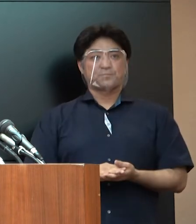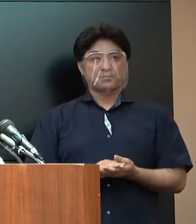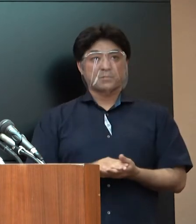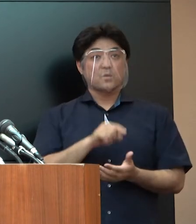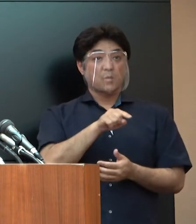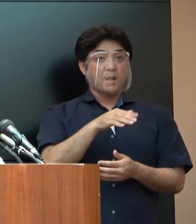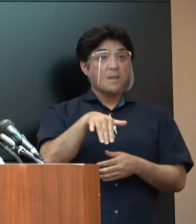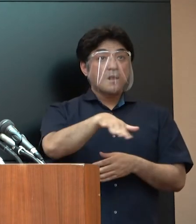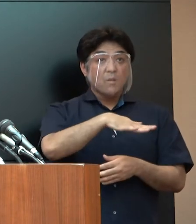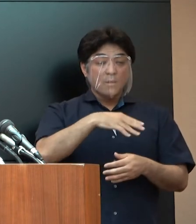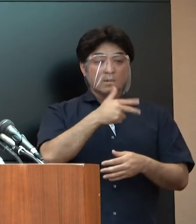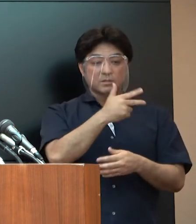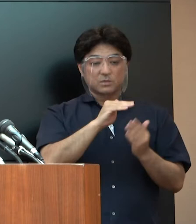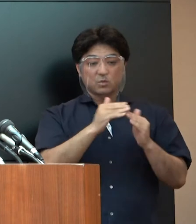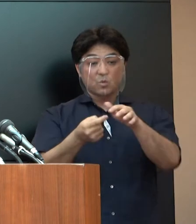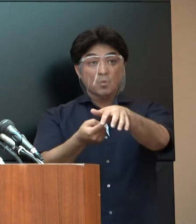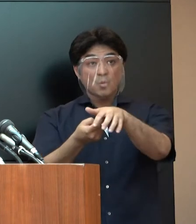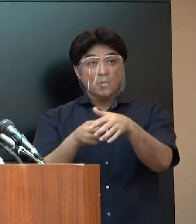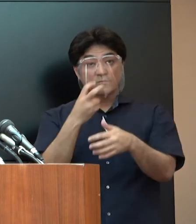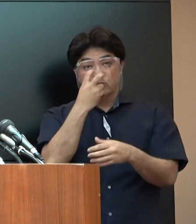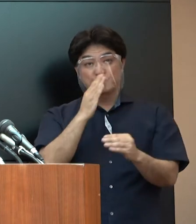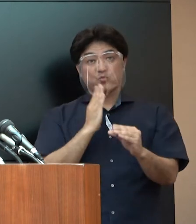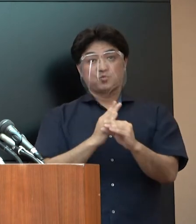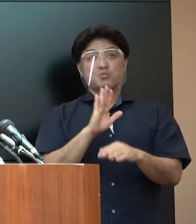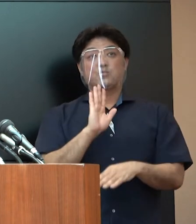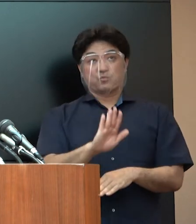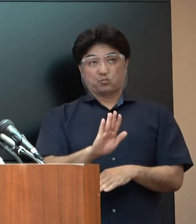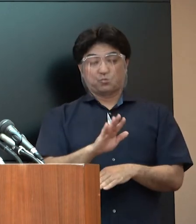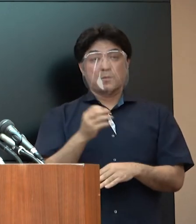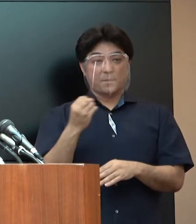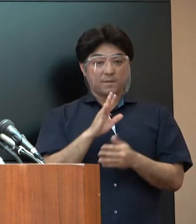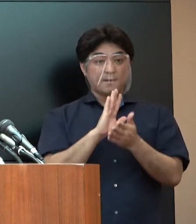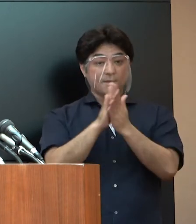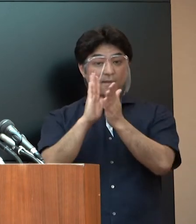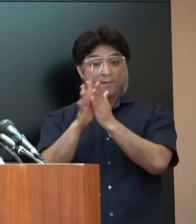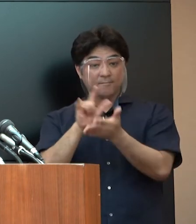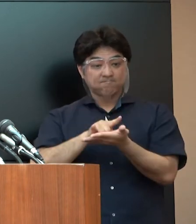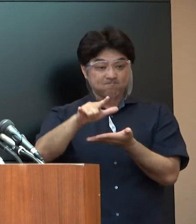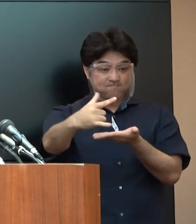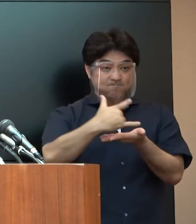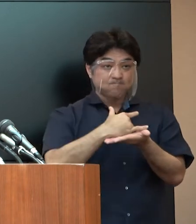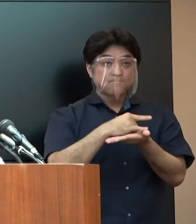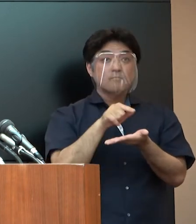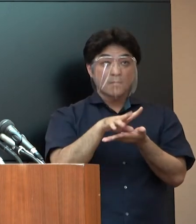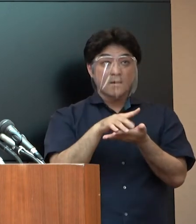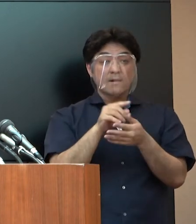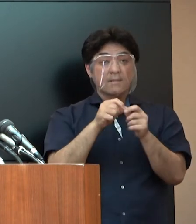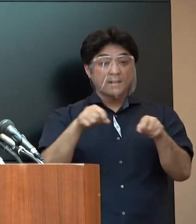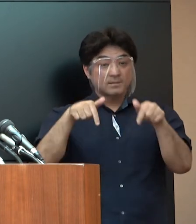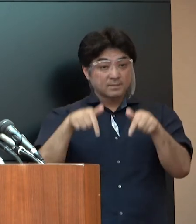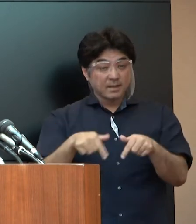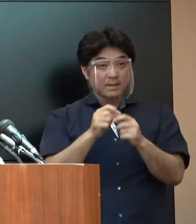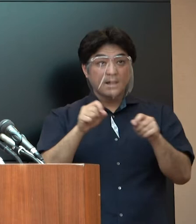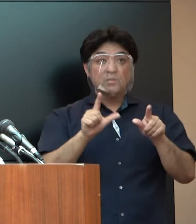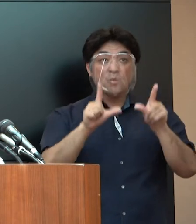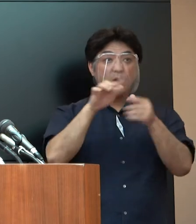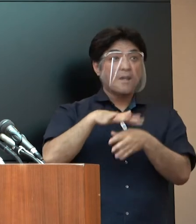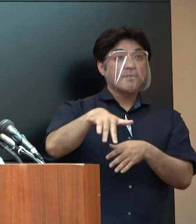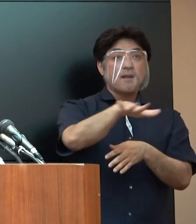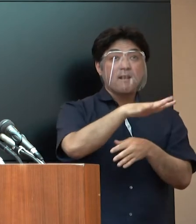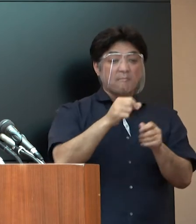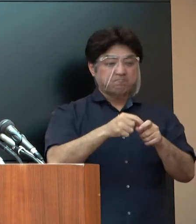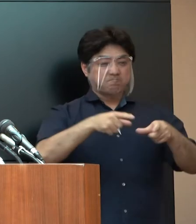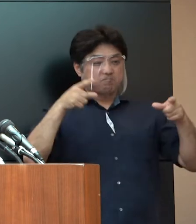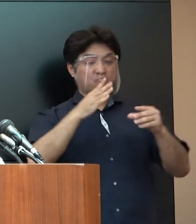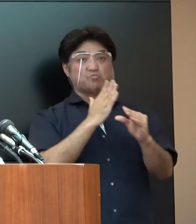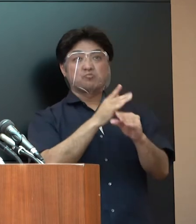町村と確認中であります。県境をまたぐ渡航については、首都圏や関西圏を中心に感染が拡大している状況を踏